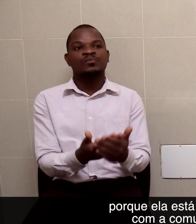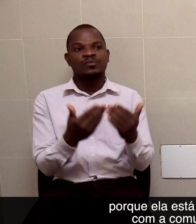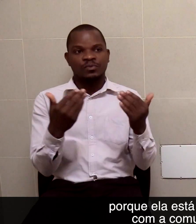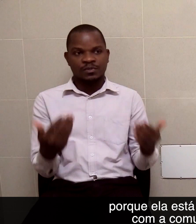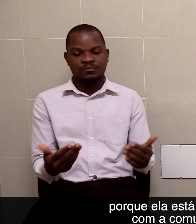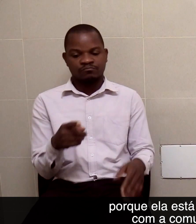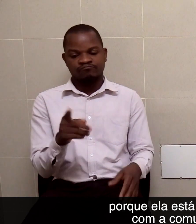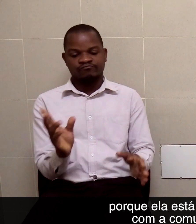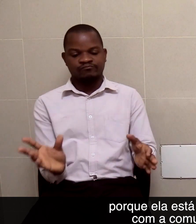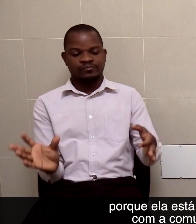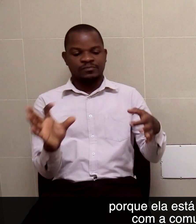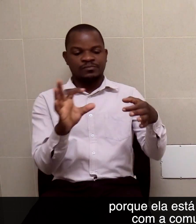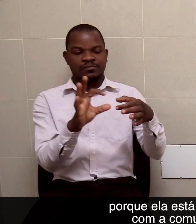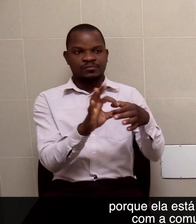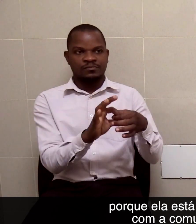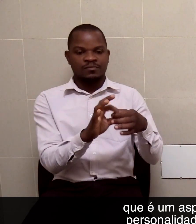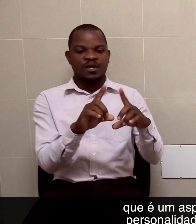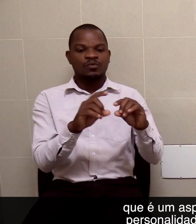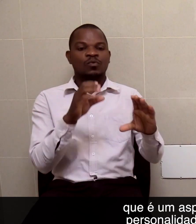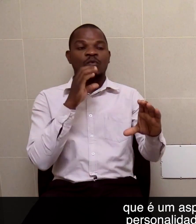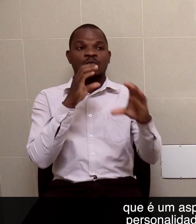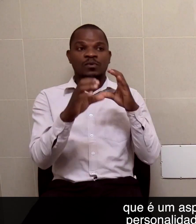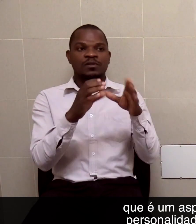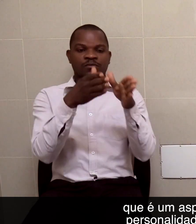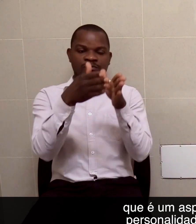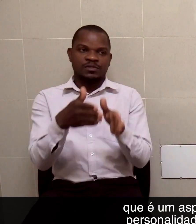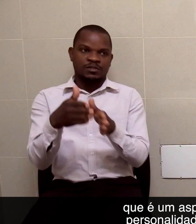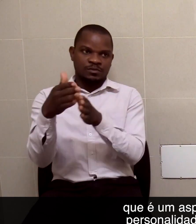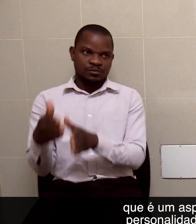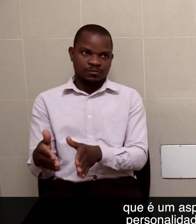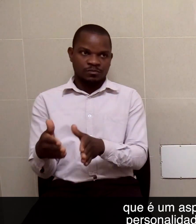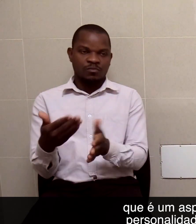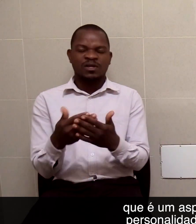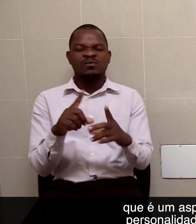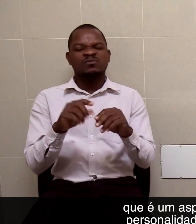está relacionada bastante na comunicação humana, que é o aspecto mais